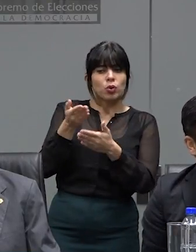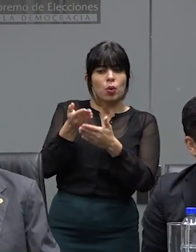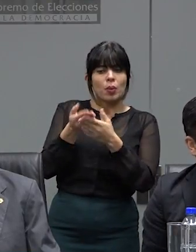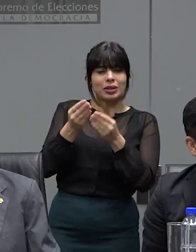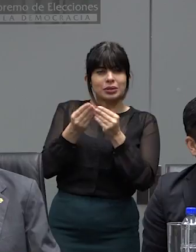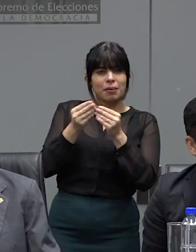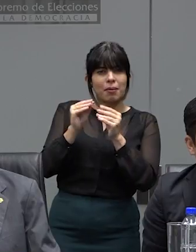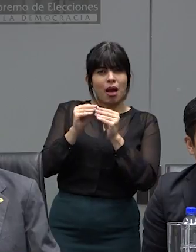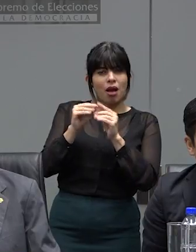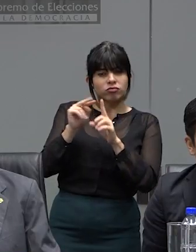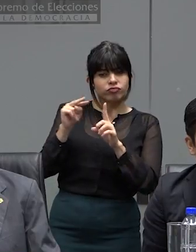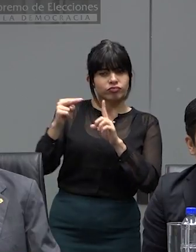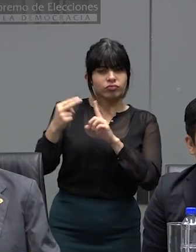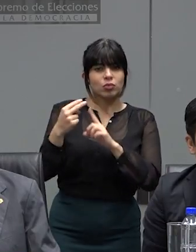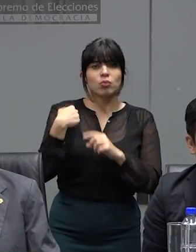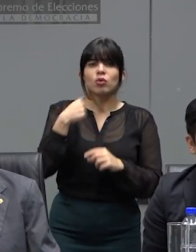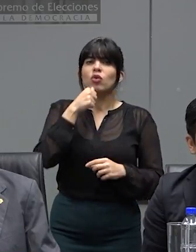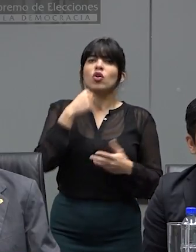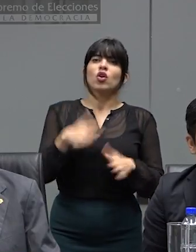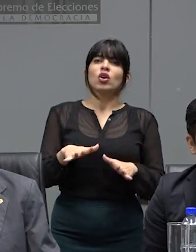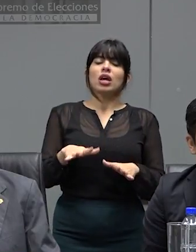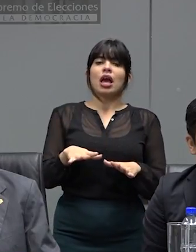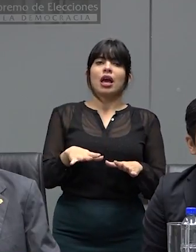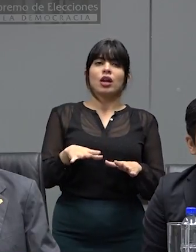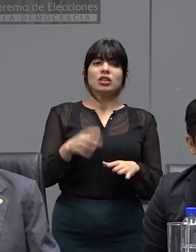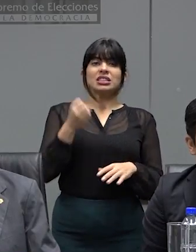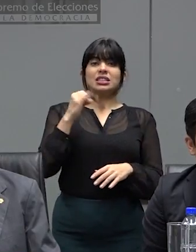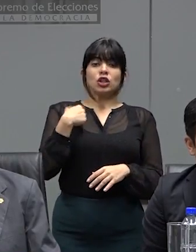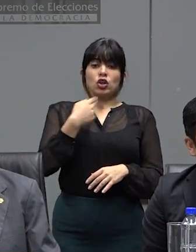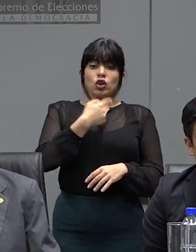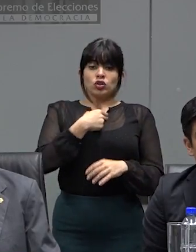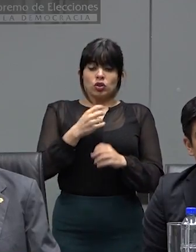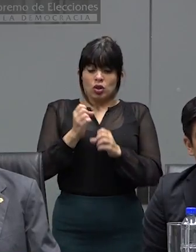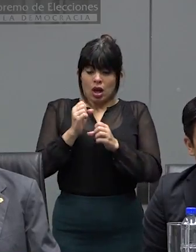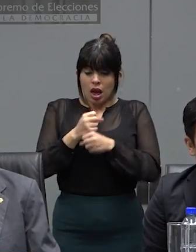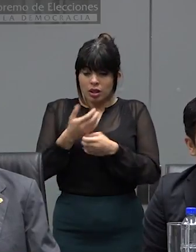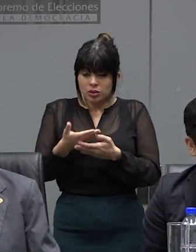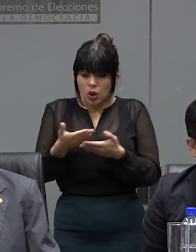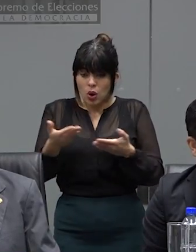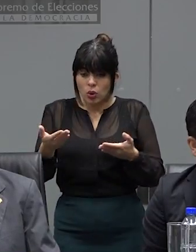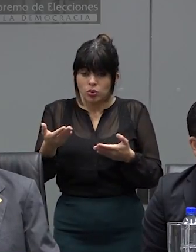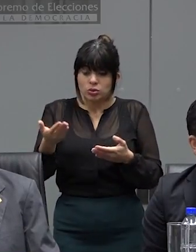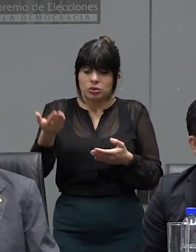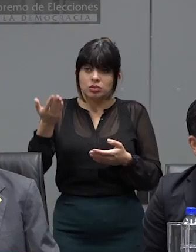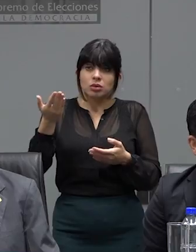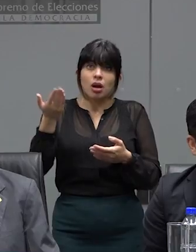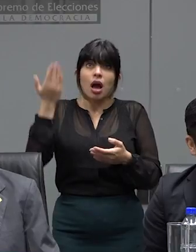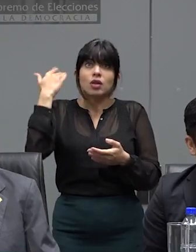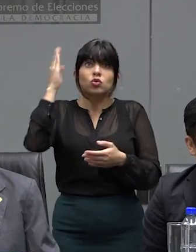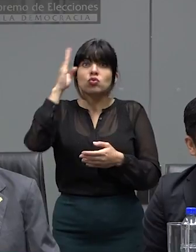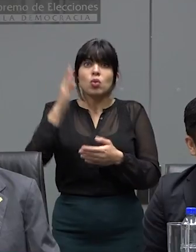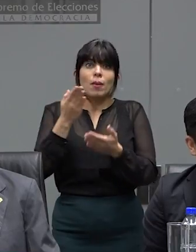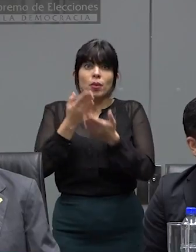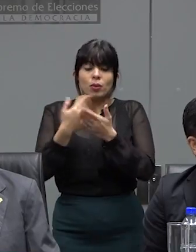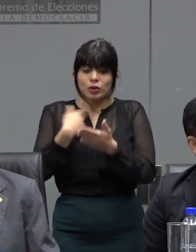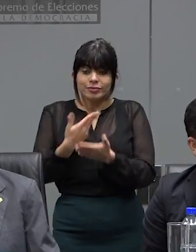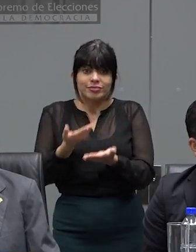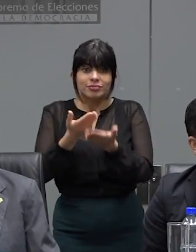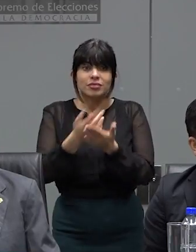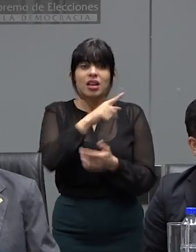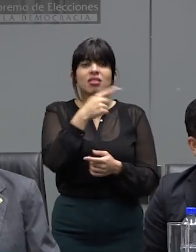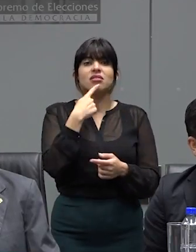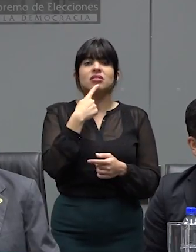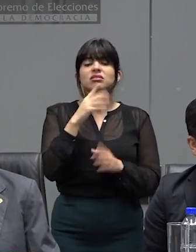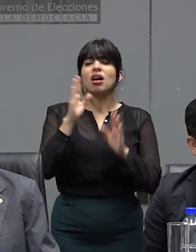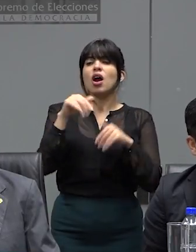dimensión, porque no quisiera que, haciendo nosotros cosas que nunca antes se han propuesto, que nos digan que no es